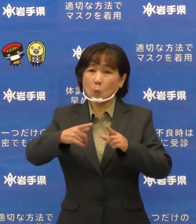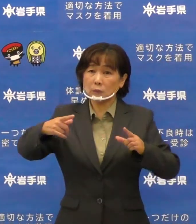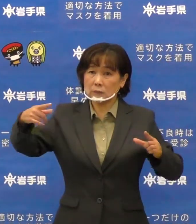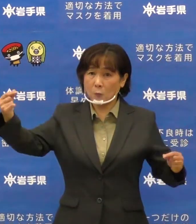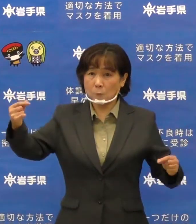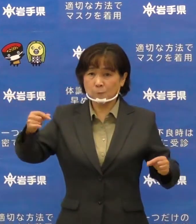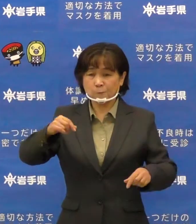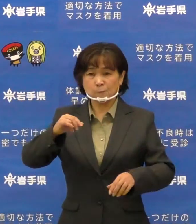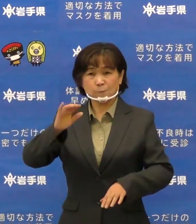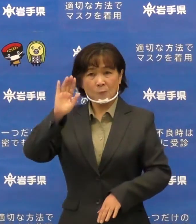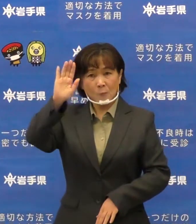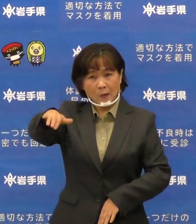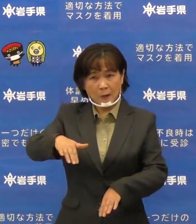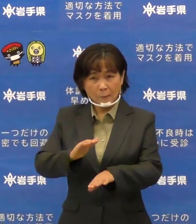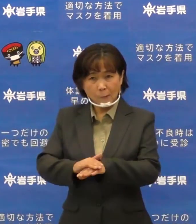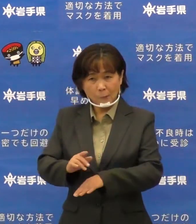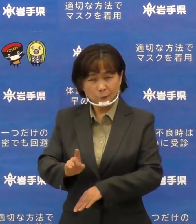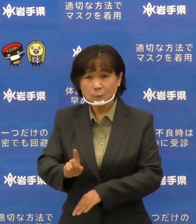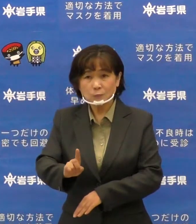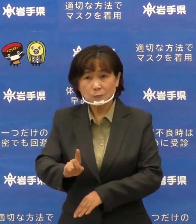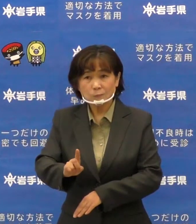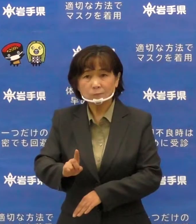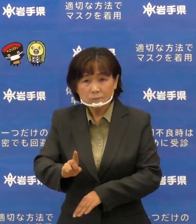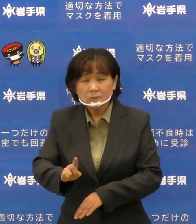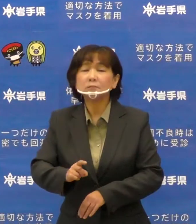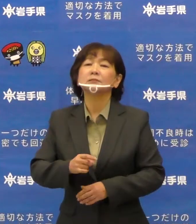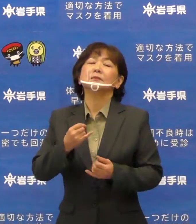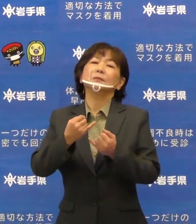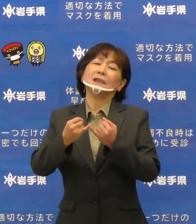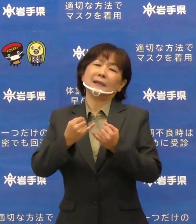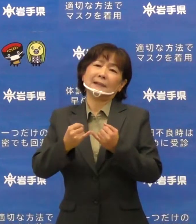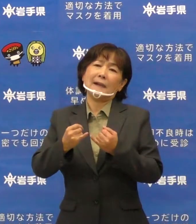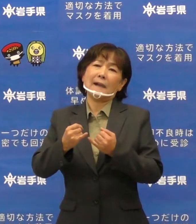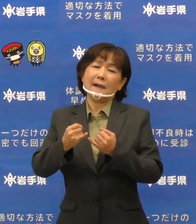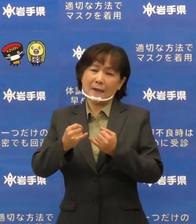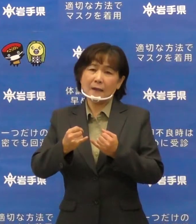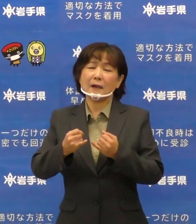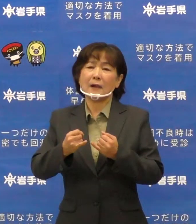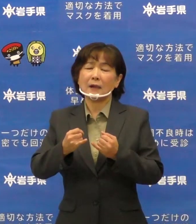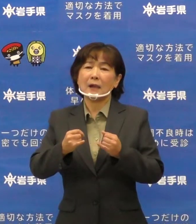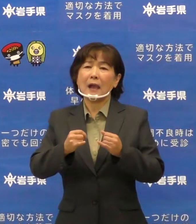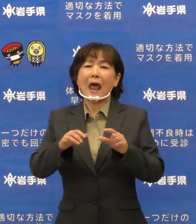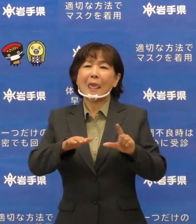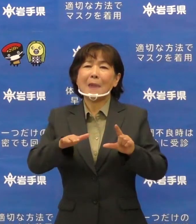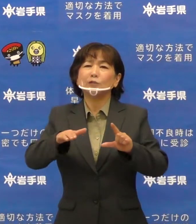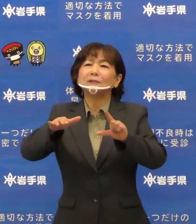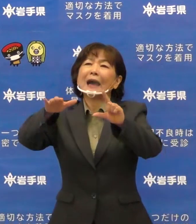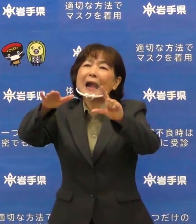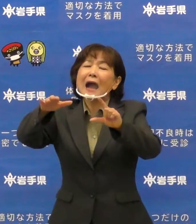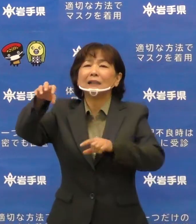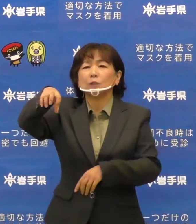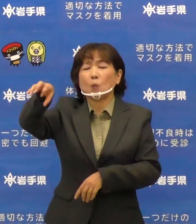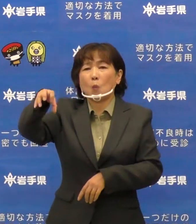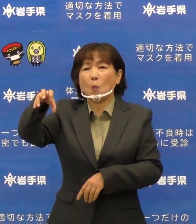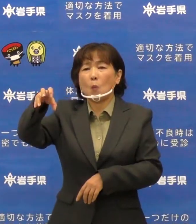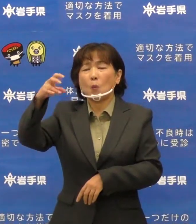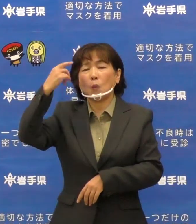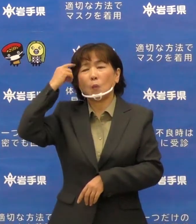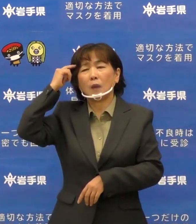るべきかっていうような、そういう次元でこうものを考えると、